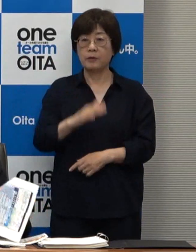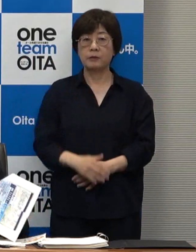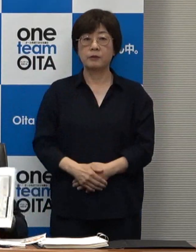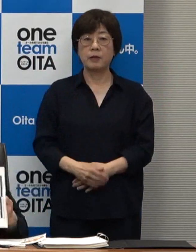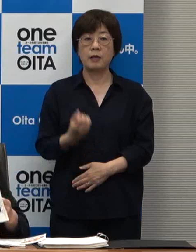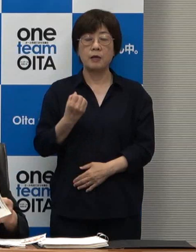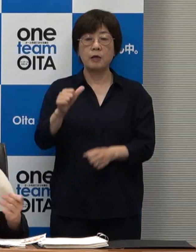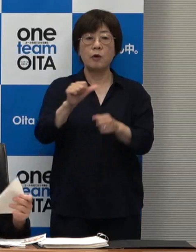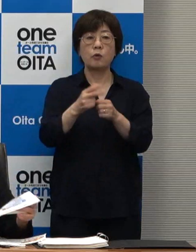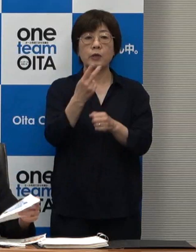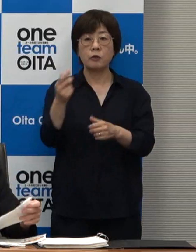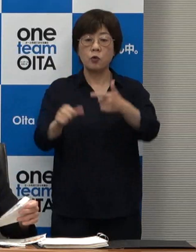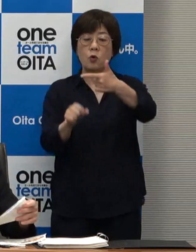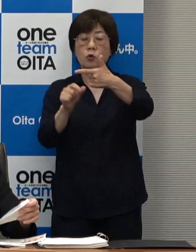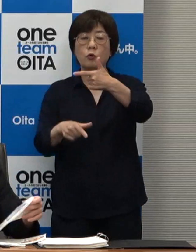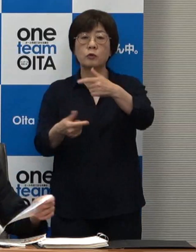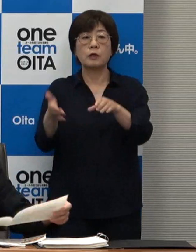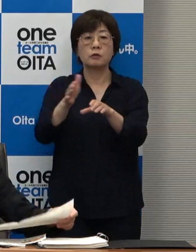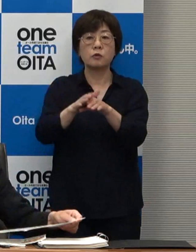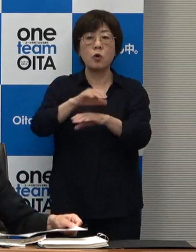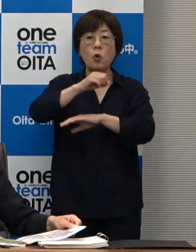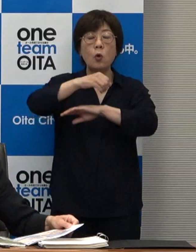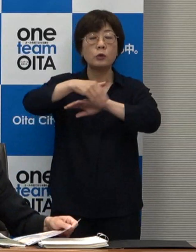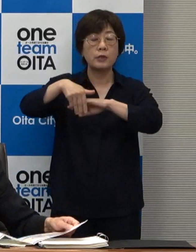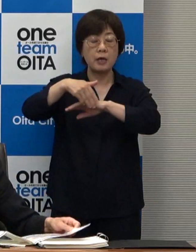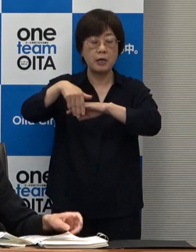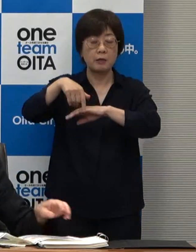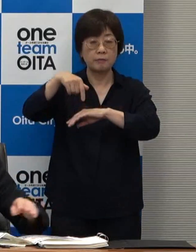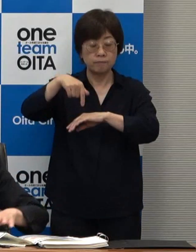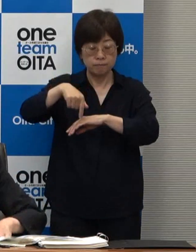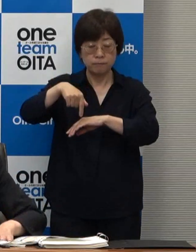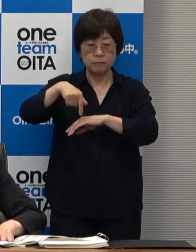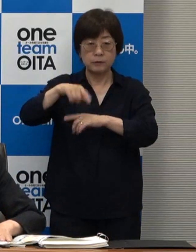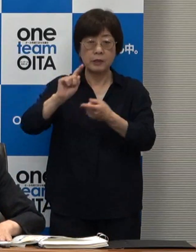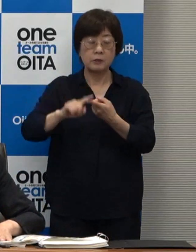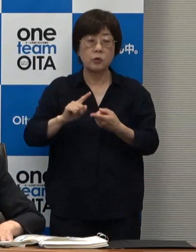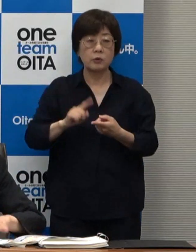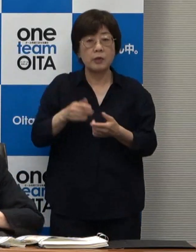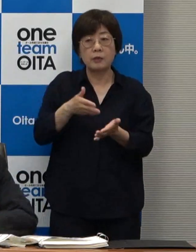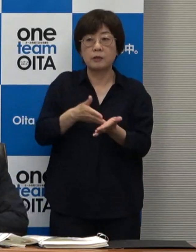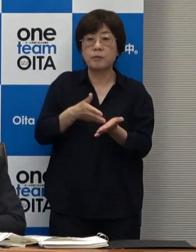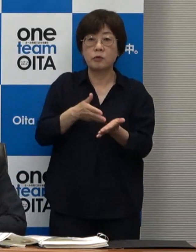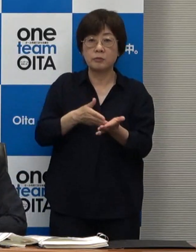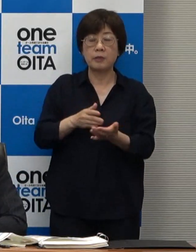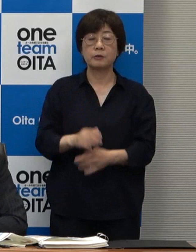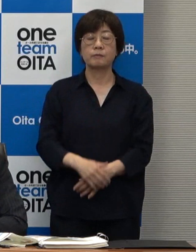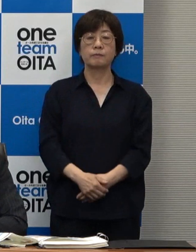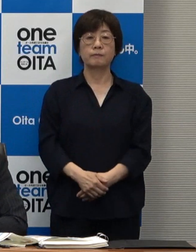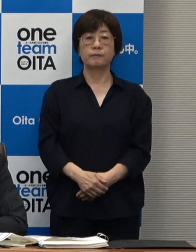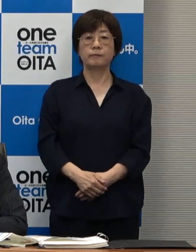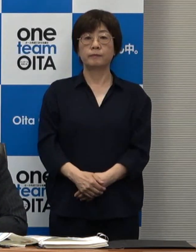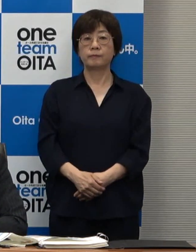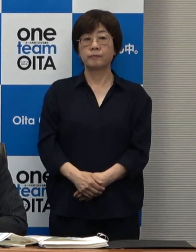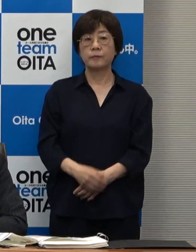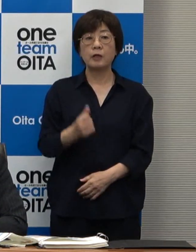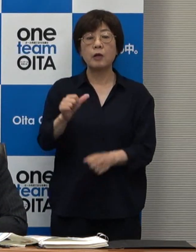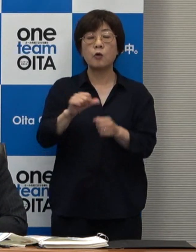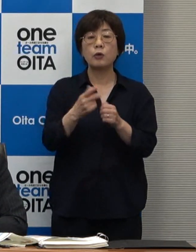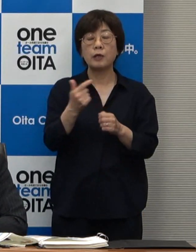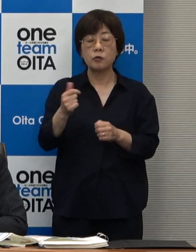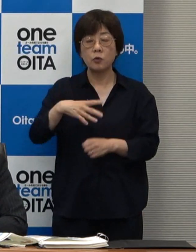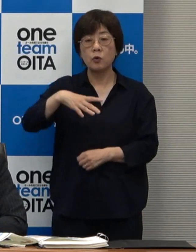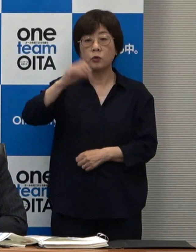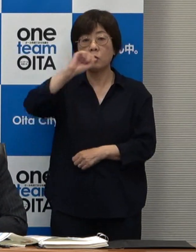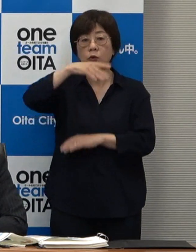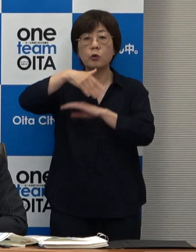令和5年度6月補正括弧肉付け予算案のポイントに沿ってその概要を説明いたします。令和5年度の当初予